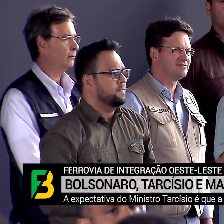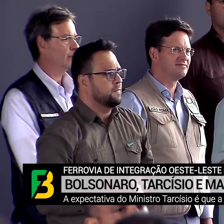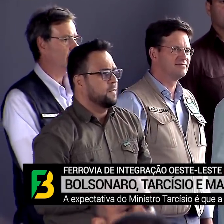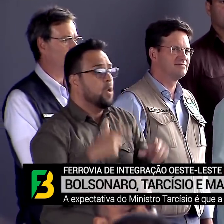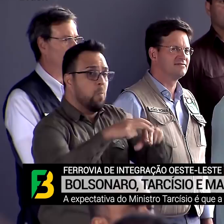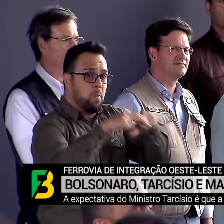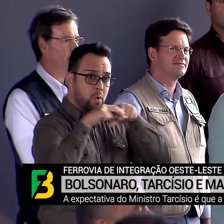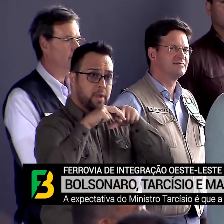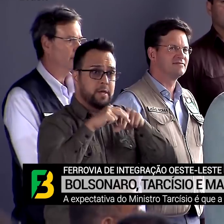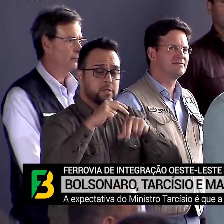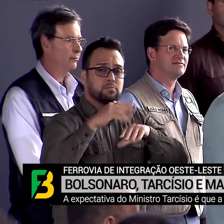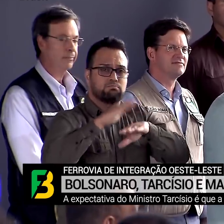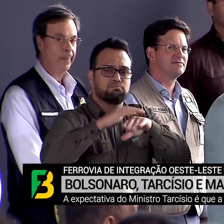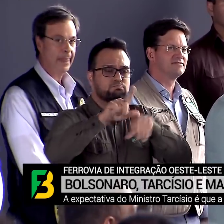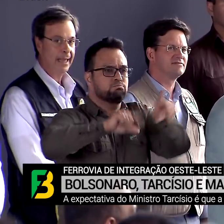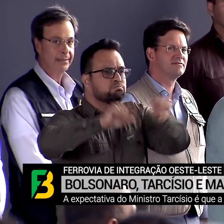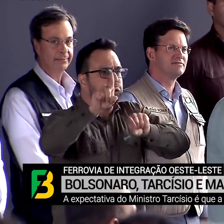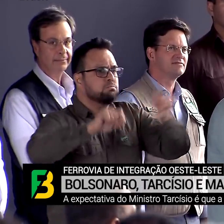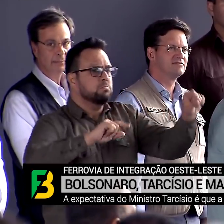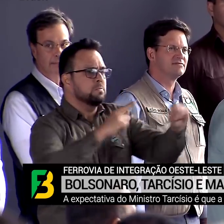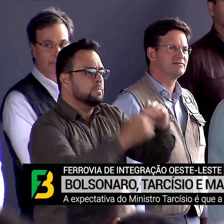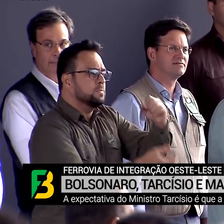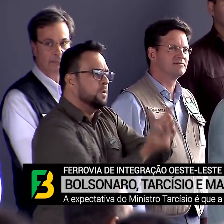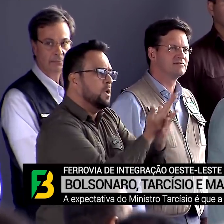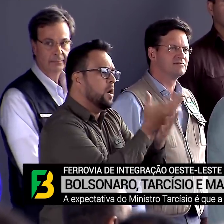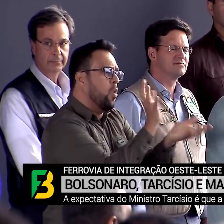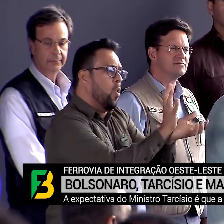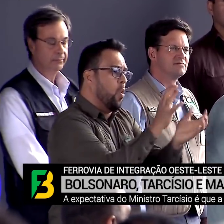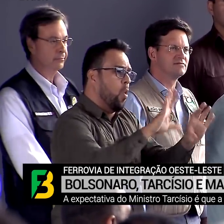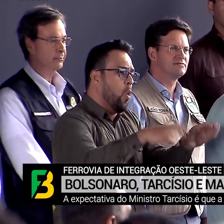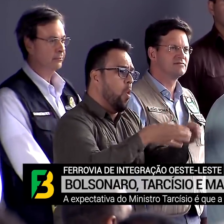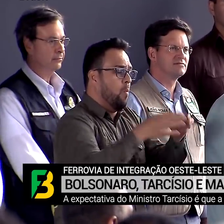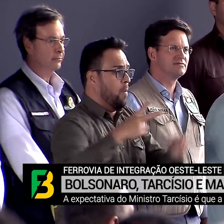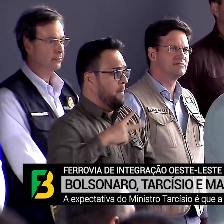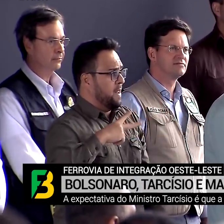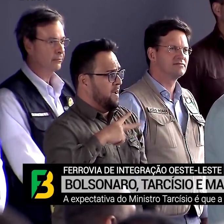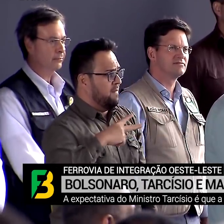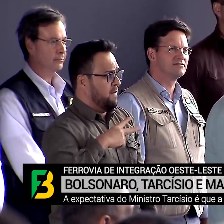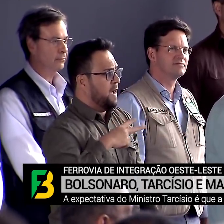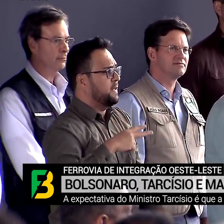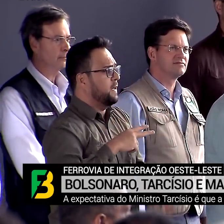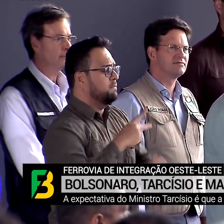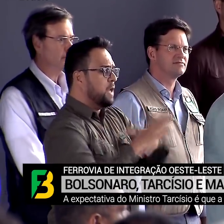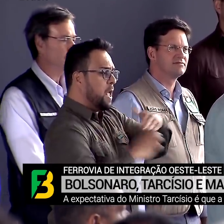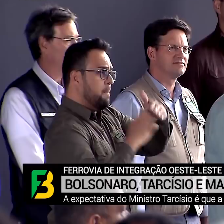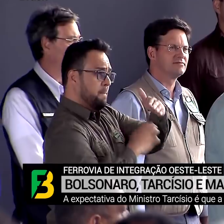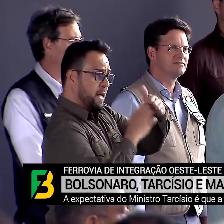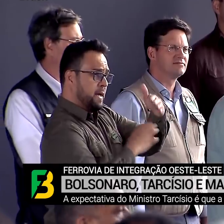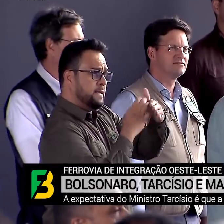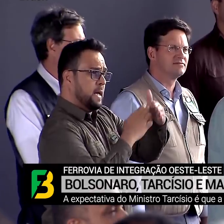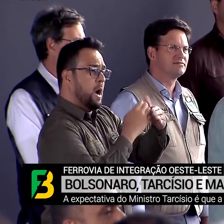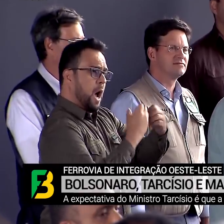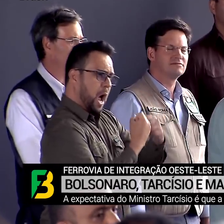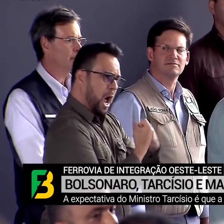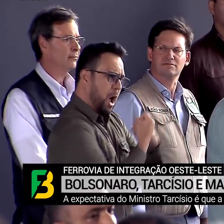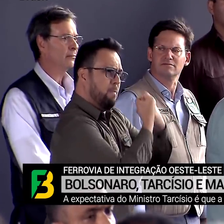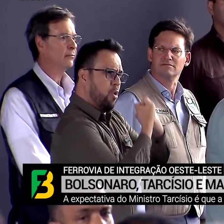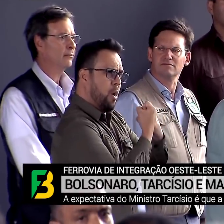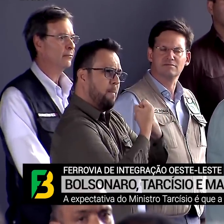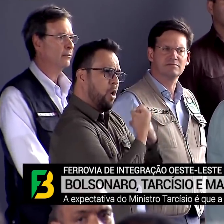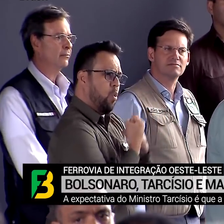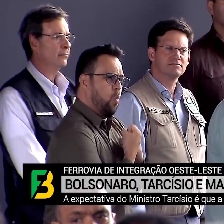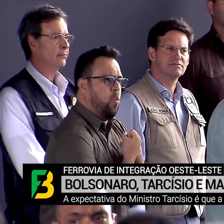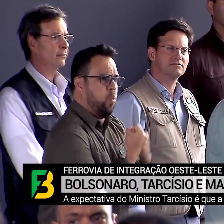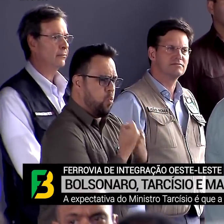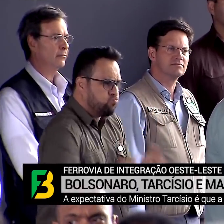dessa maneira a iniciativa privada que aquela que realmente leva o país para frente veio